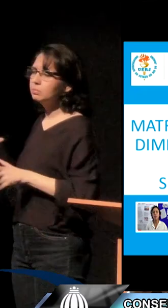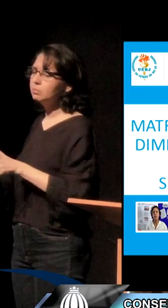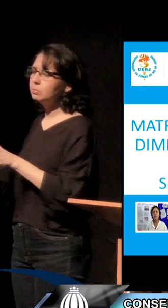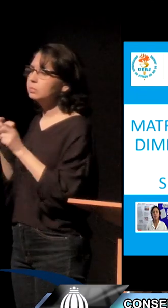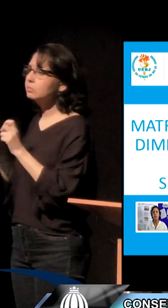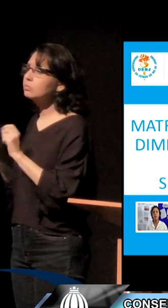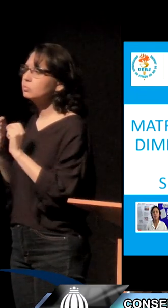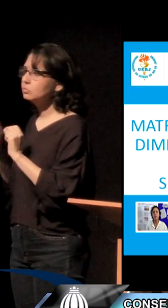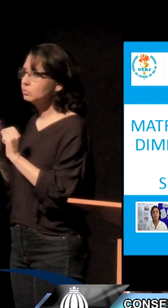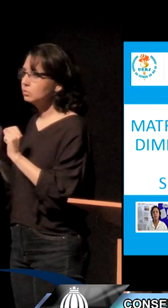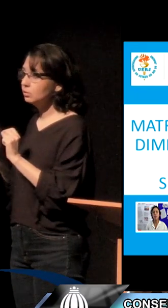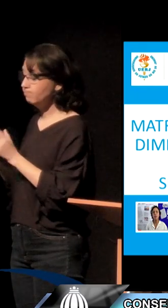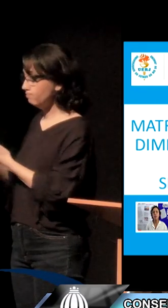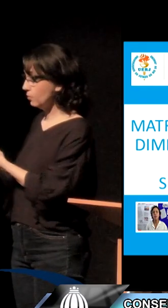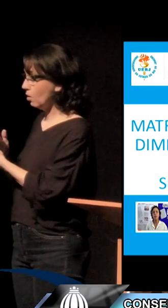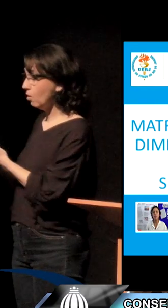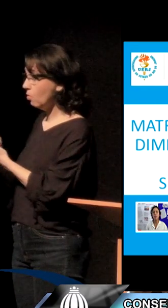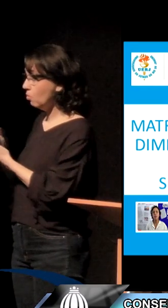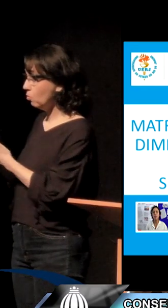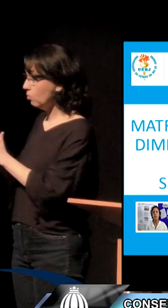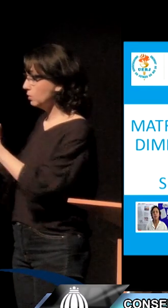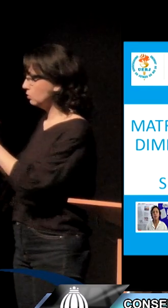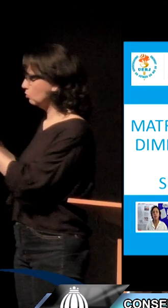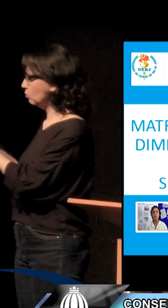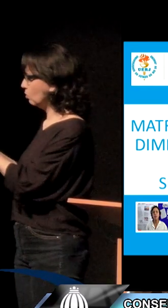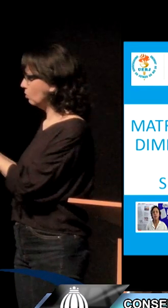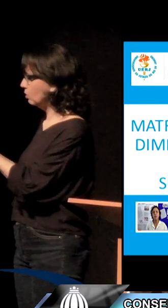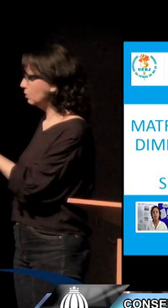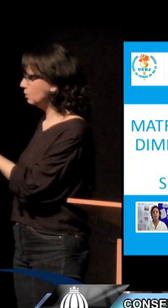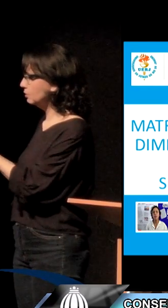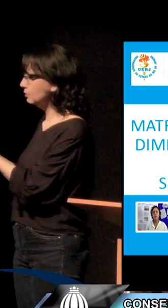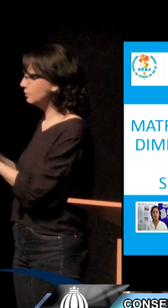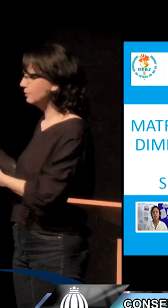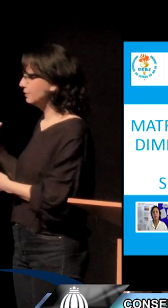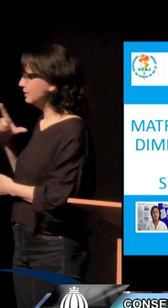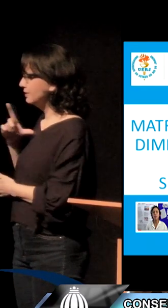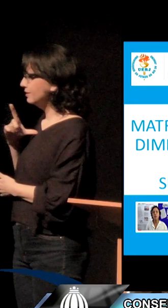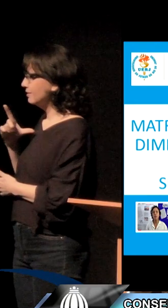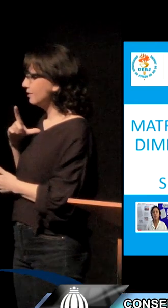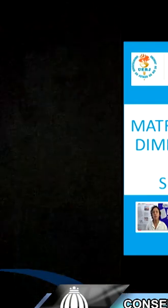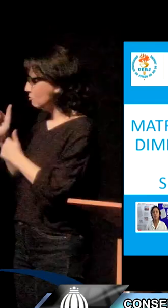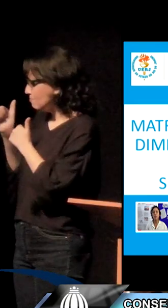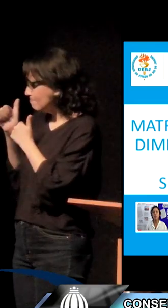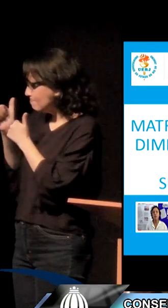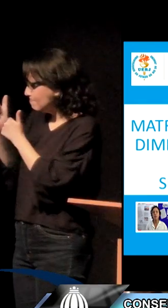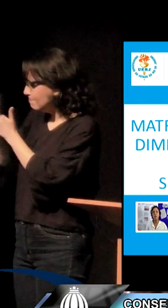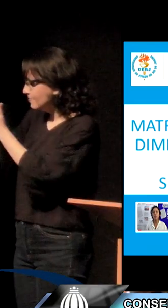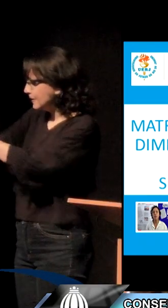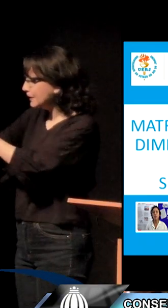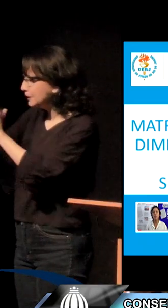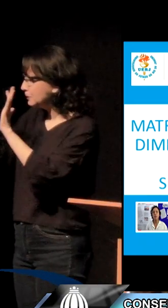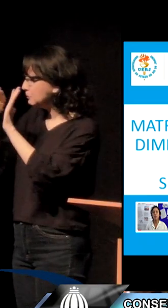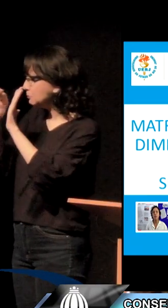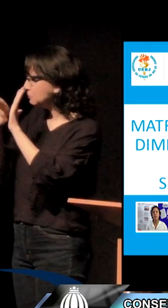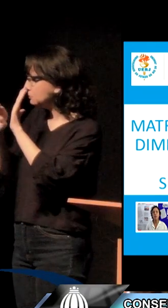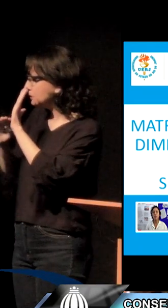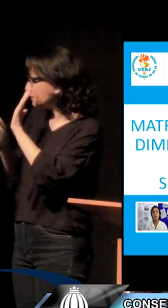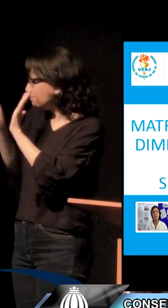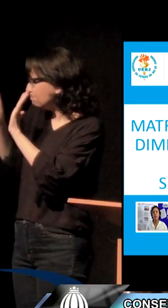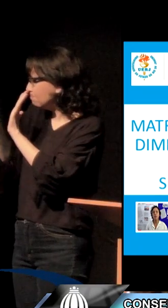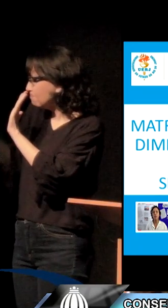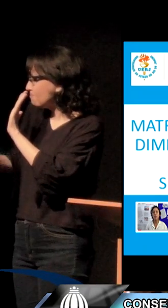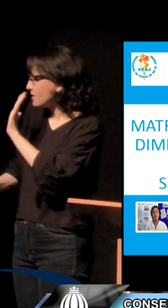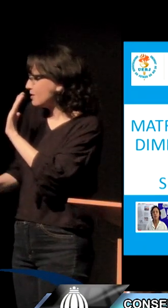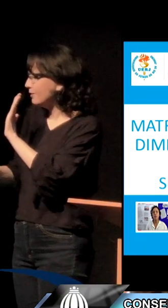tinham ações Jean lindíssimas que a gente queria divulgar para o mundo super articuladas sabe